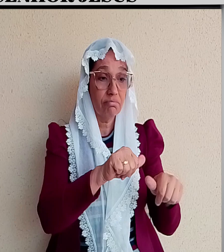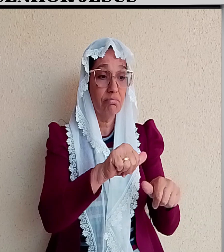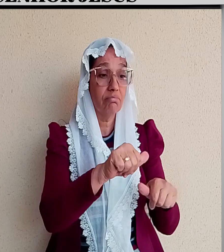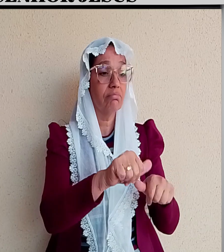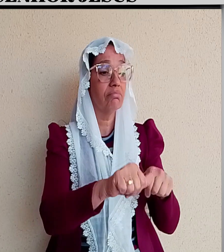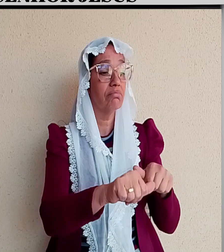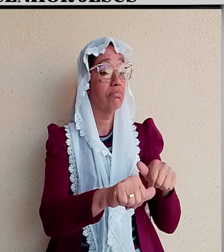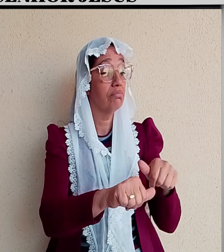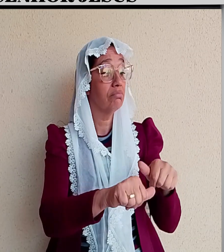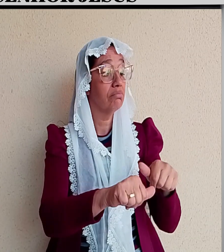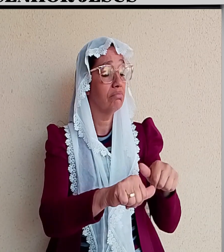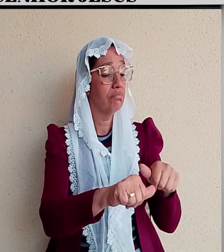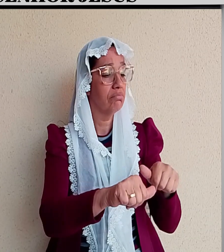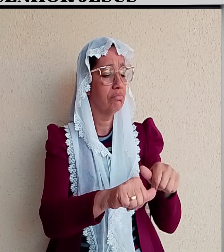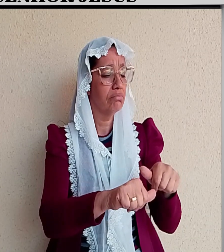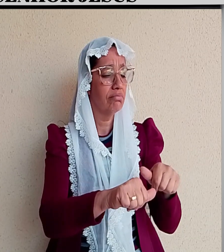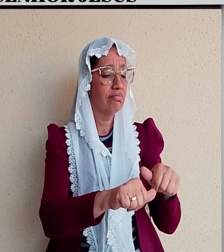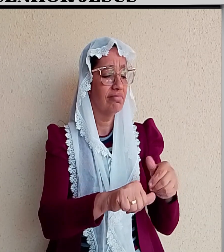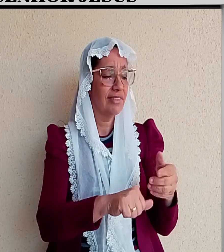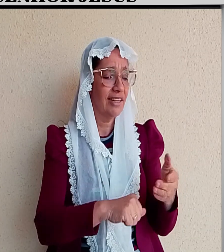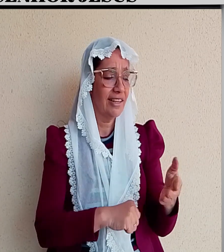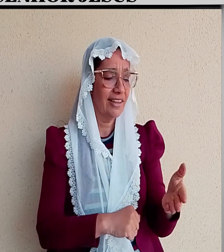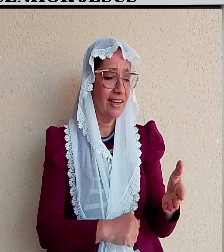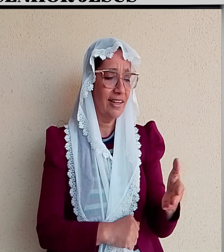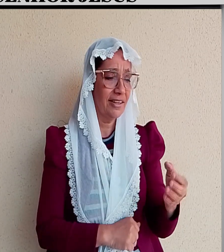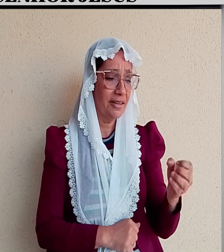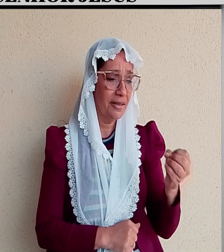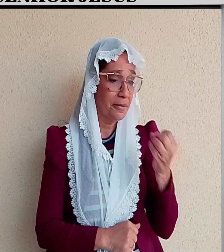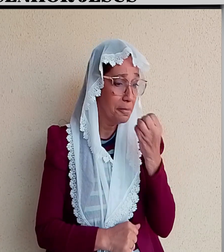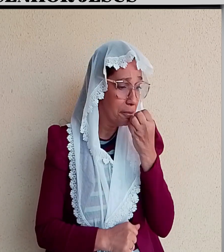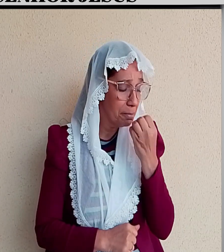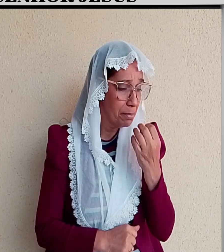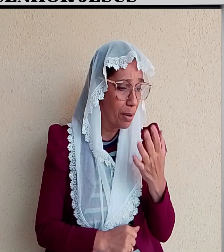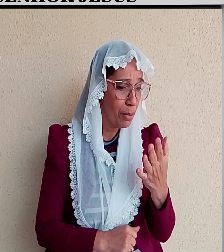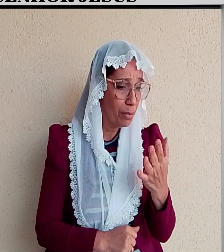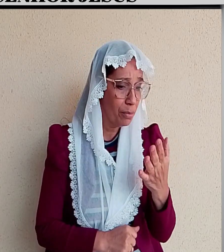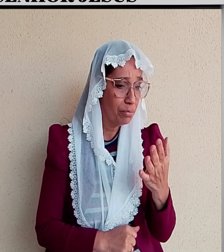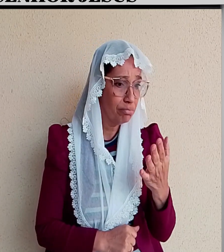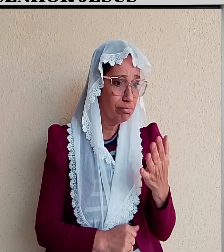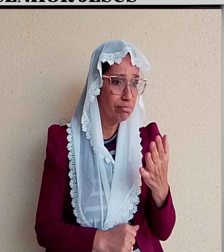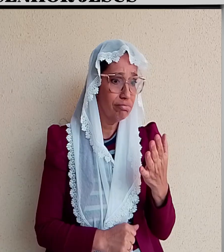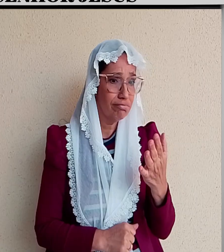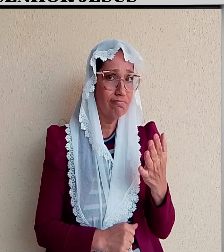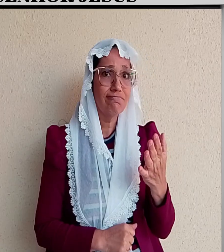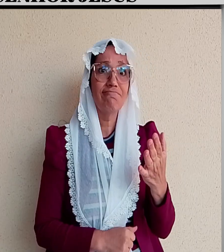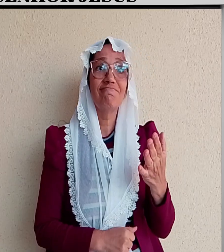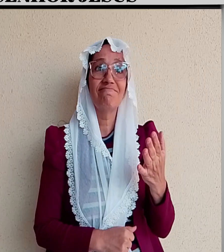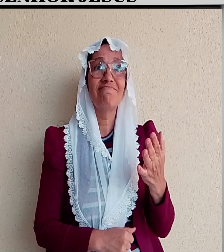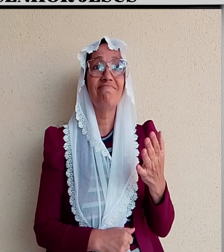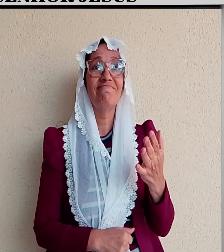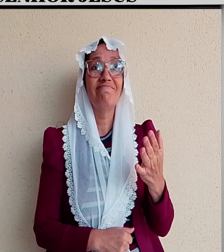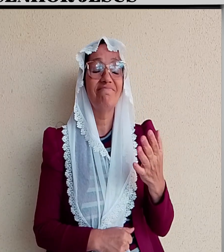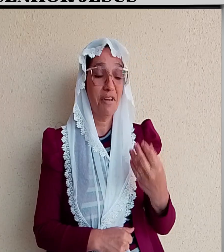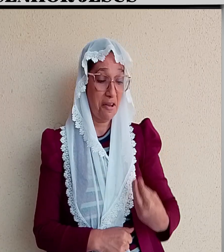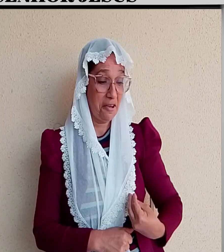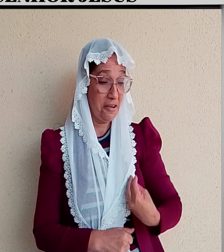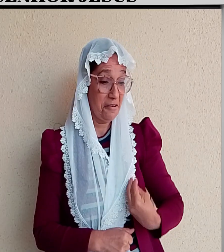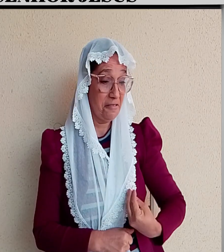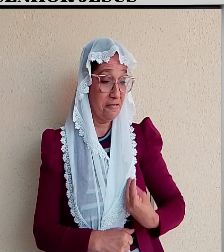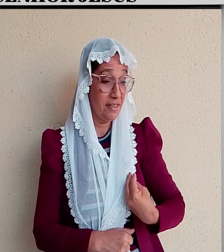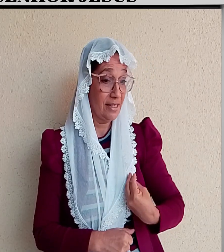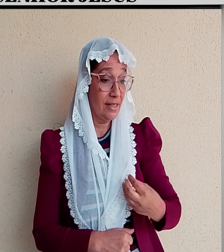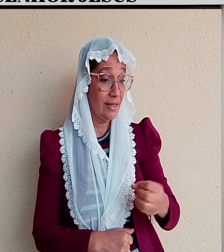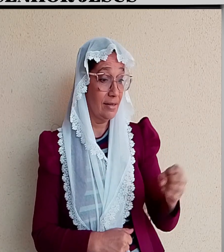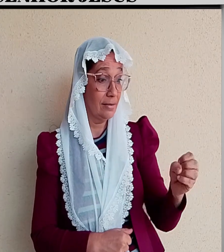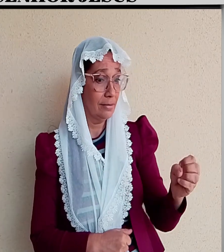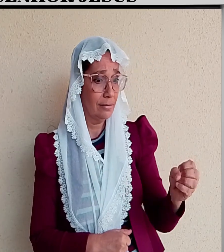por ele, aleluia, Jesus, ele assinou um termo, aleluia, que ele poderia sair dali sem vida, aleluia, Jesus. Santo